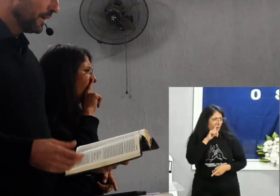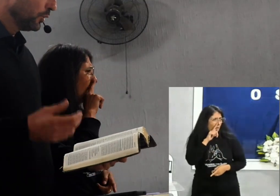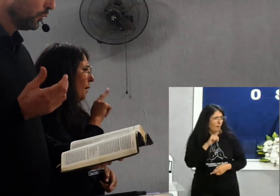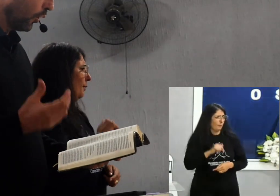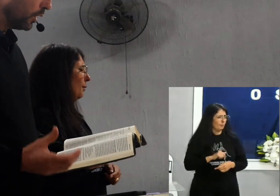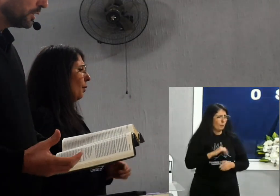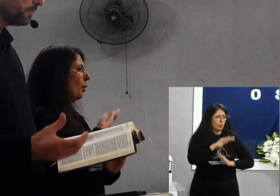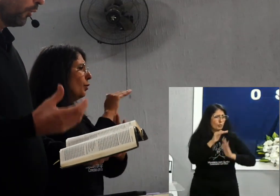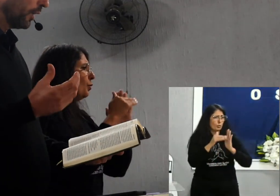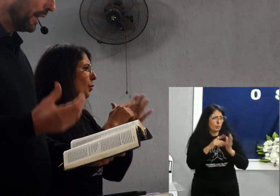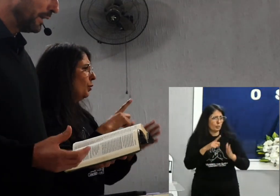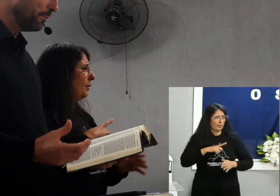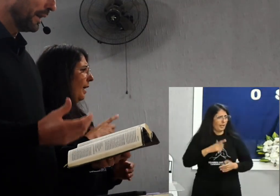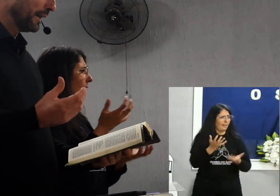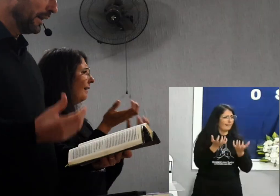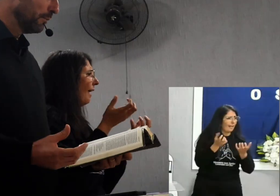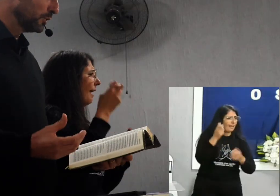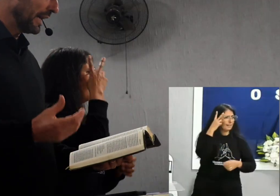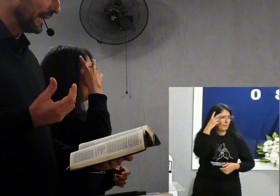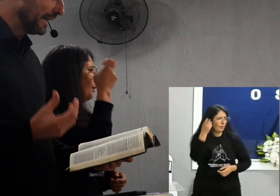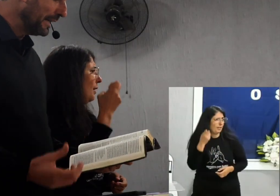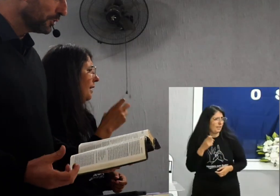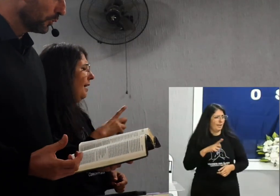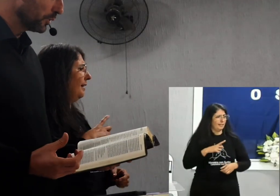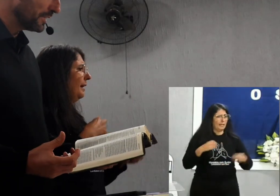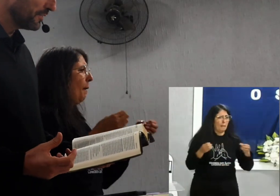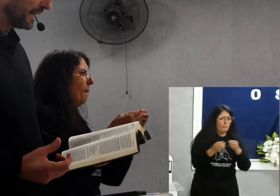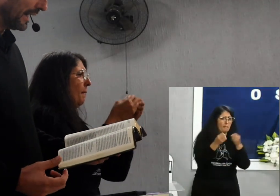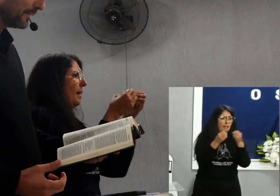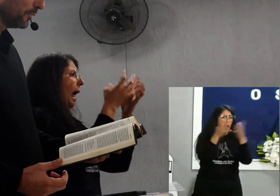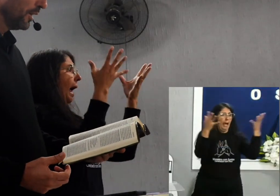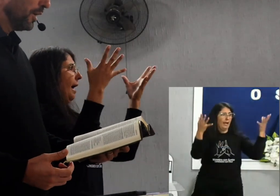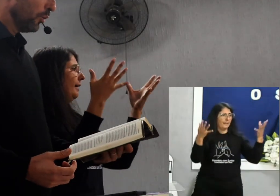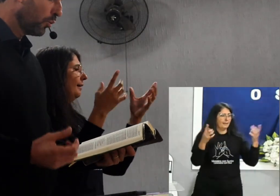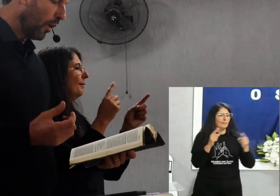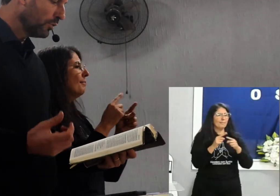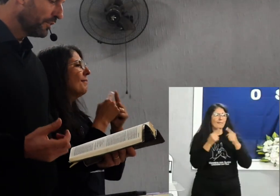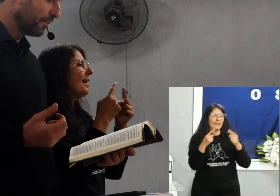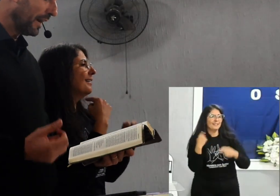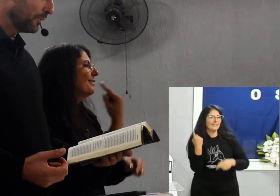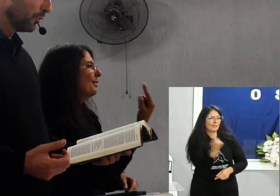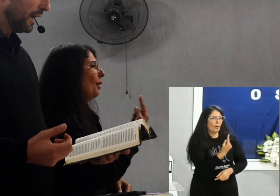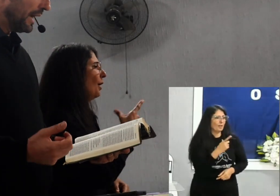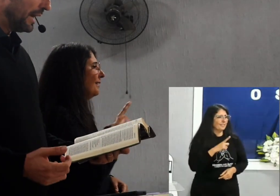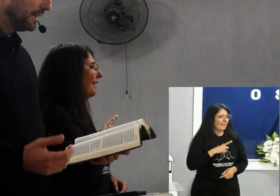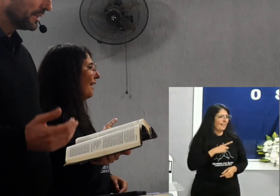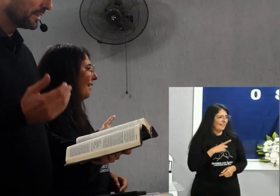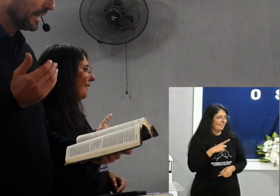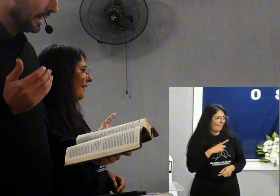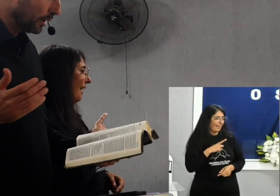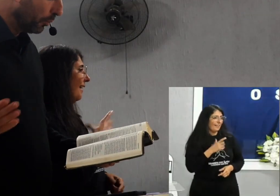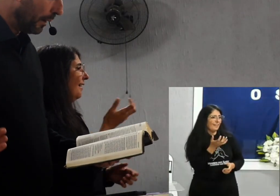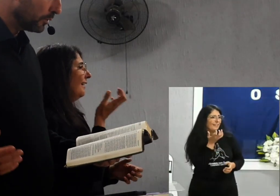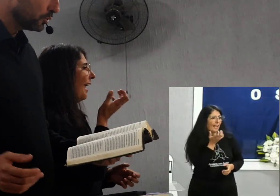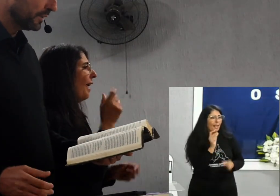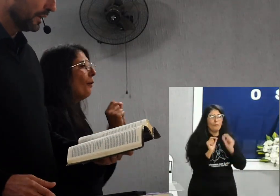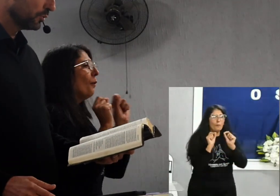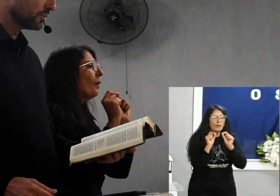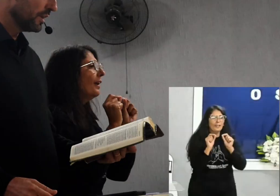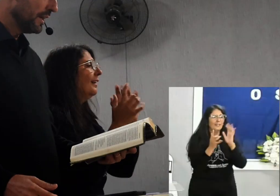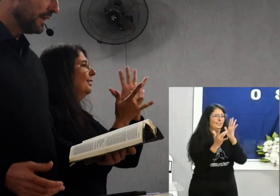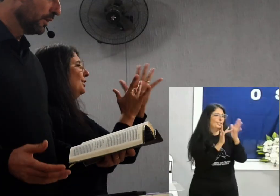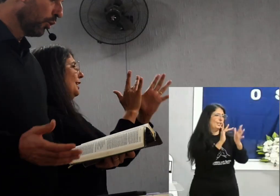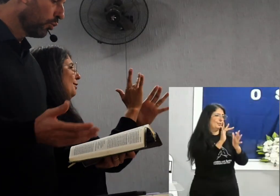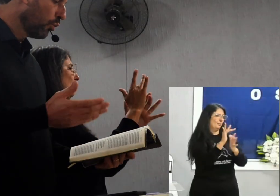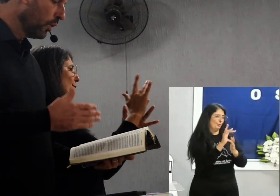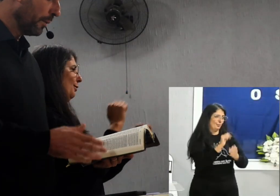sabedoria. Nós, porém, pregamos a Cristo crucificado, o qual de fato é escândalo para os